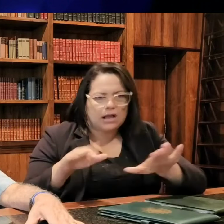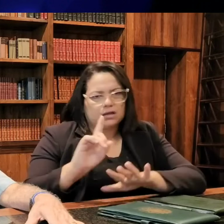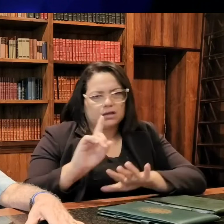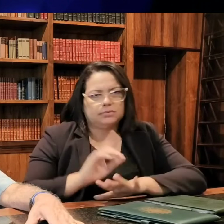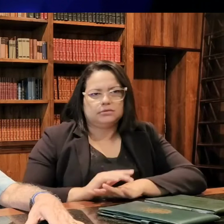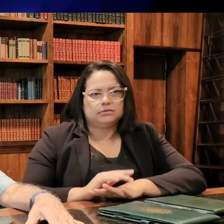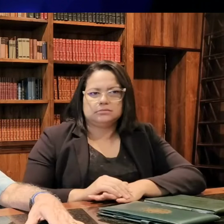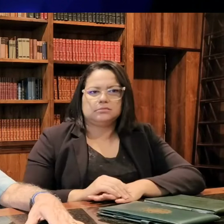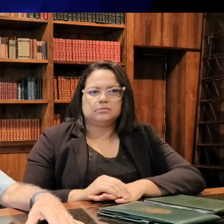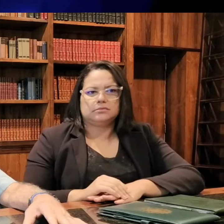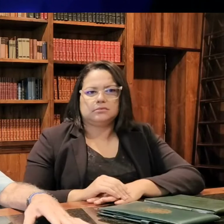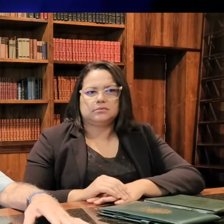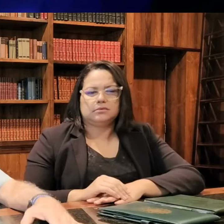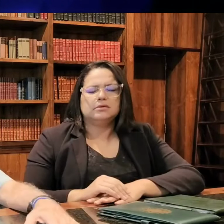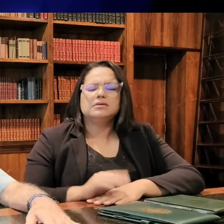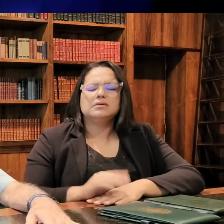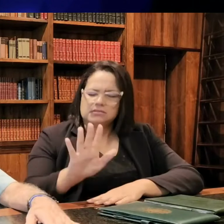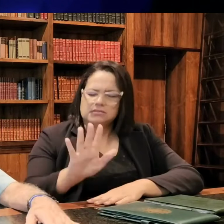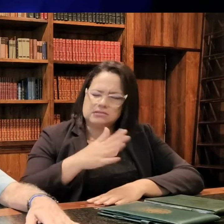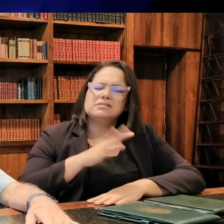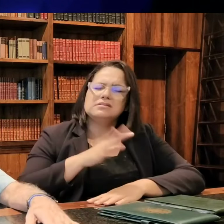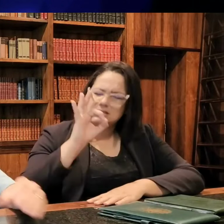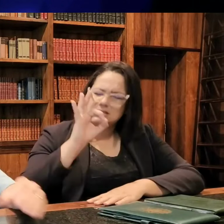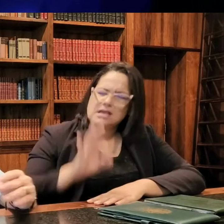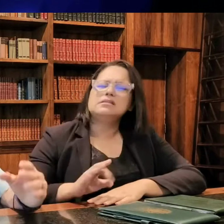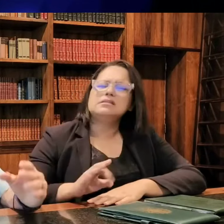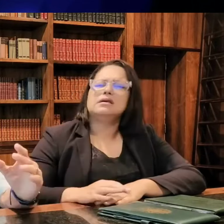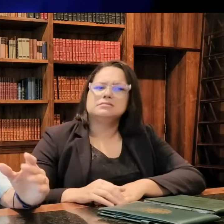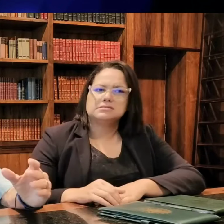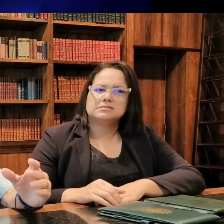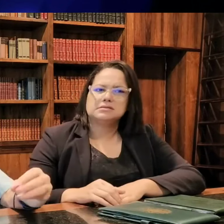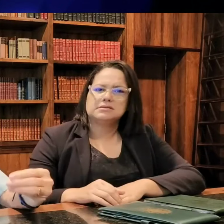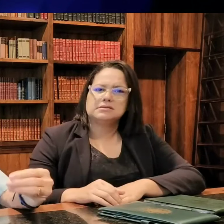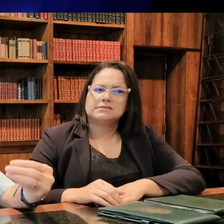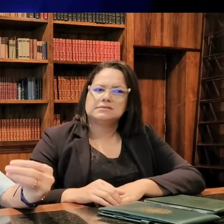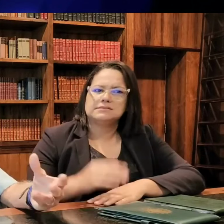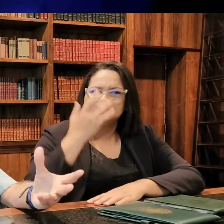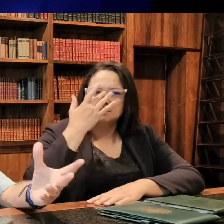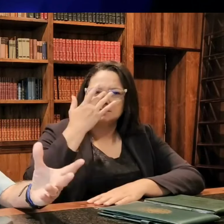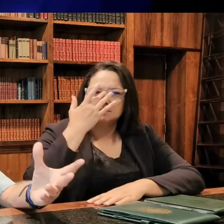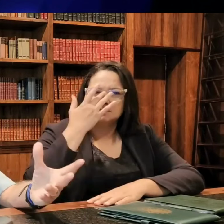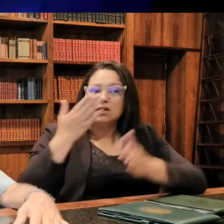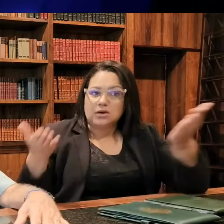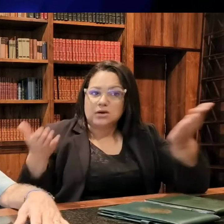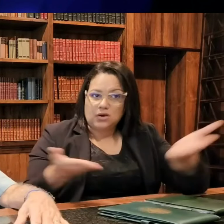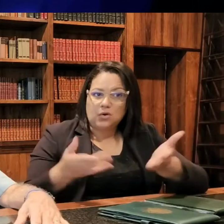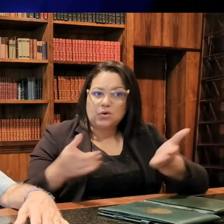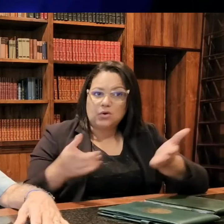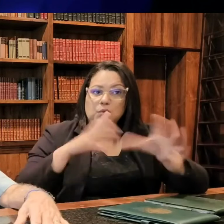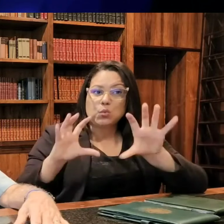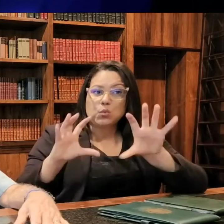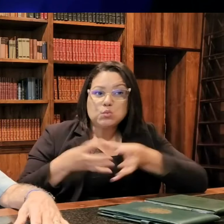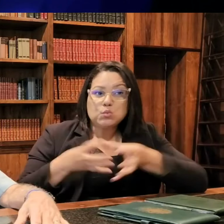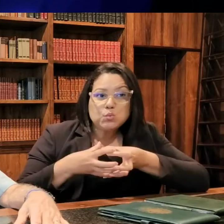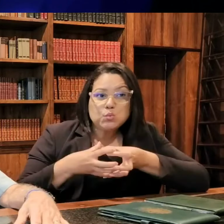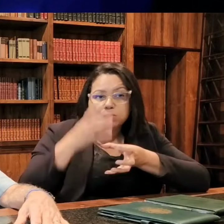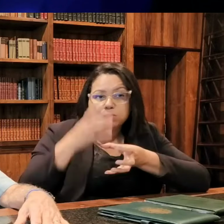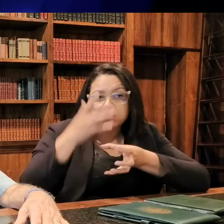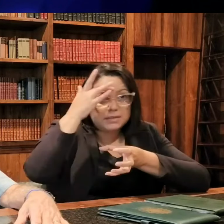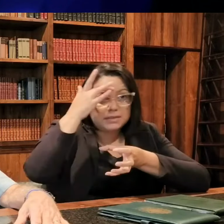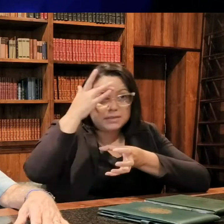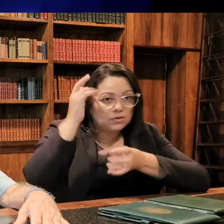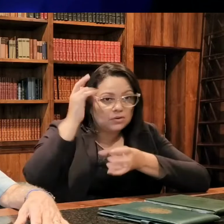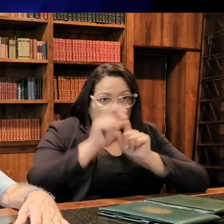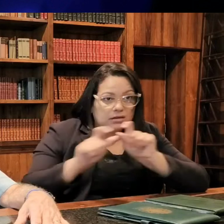aí é aquela questão, pouco tempo não acabou, Pouquíssimas pessoas. mas, né, se